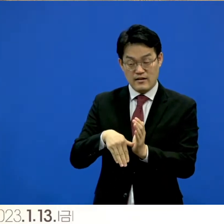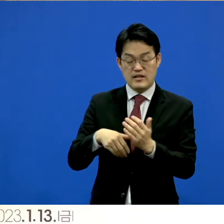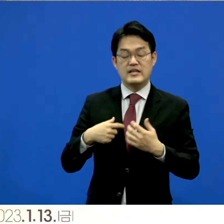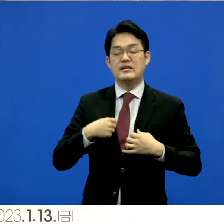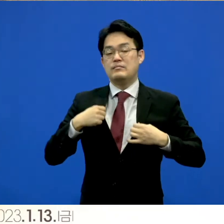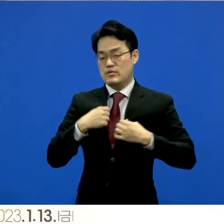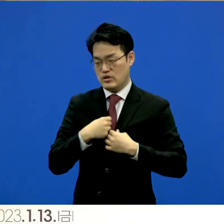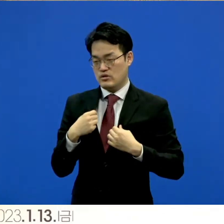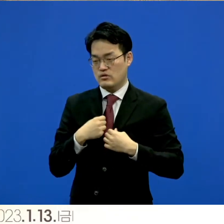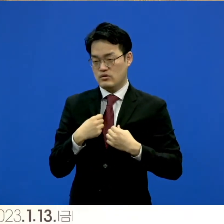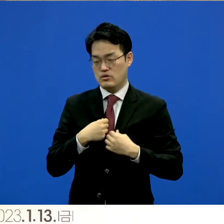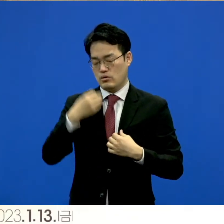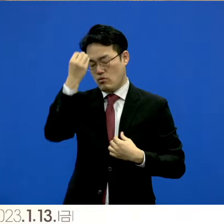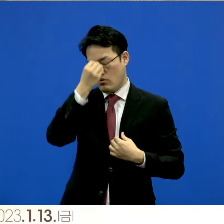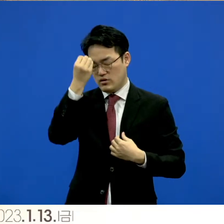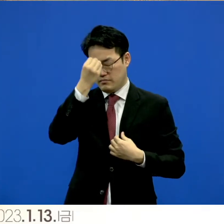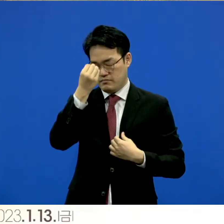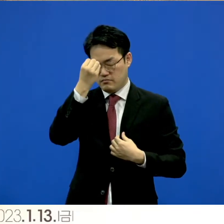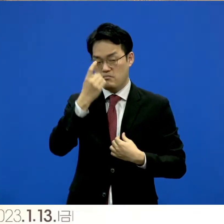뜻입니다.